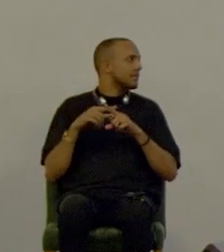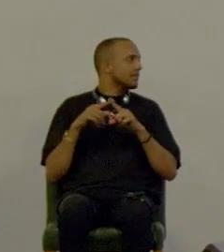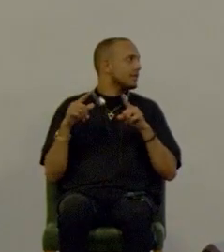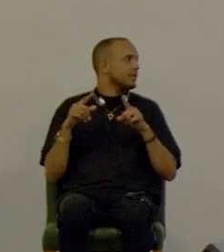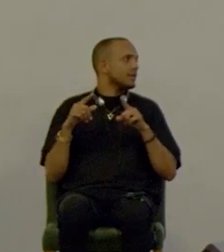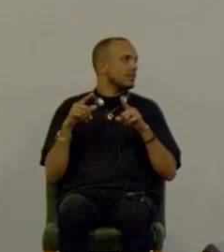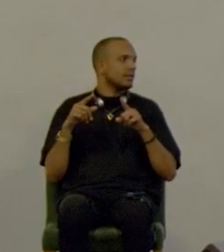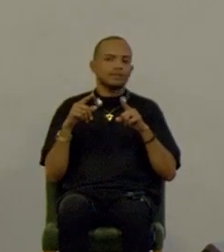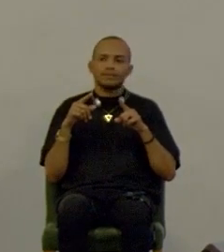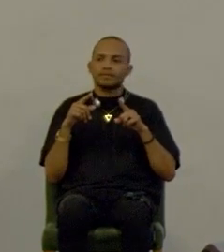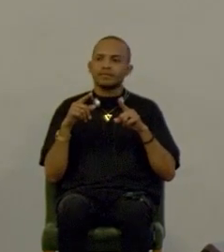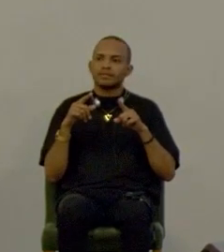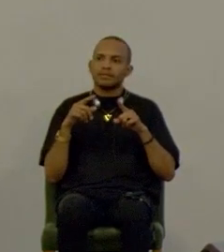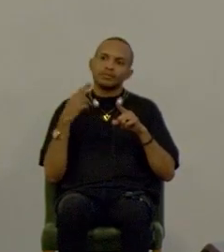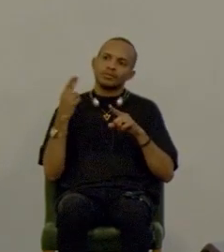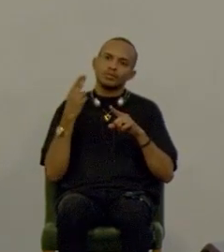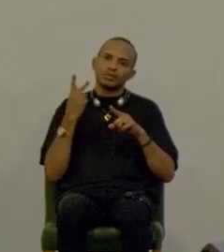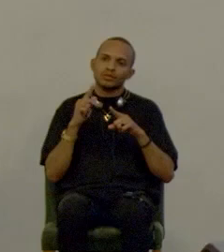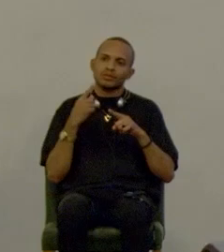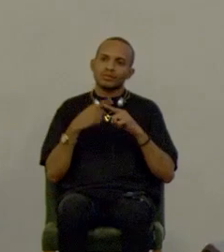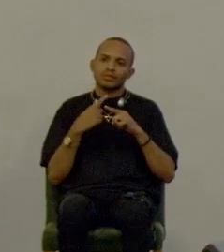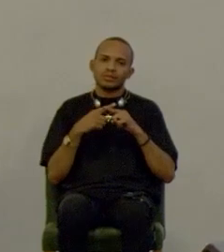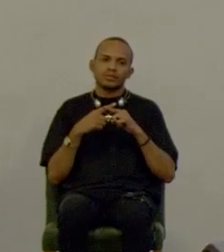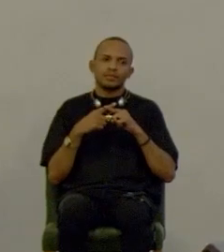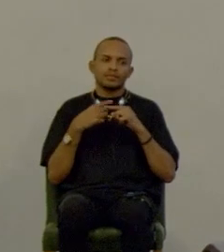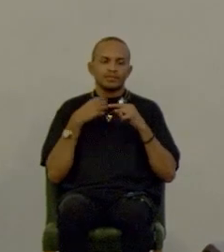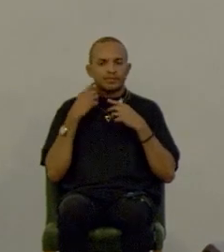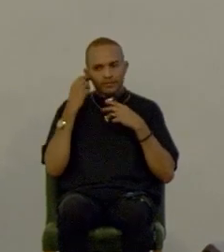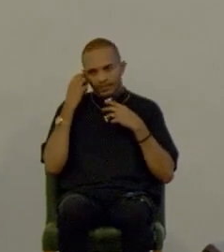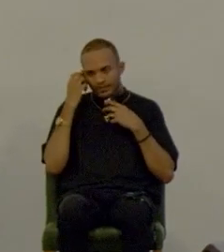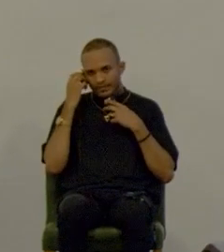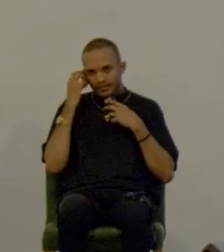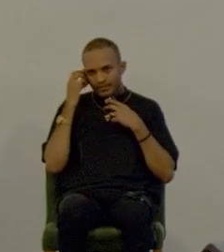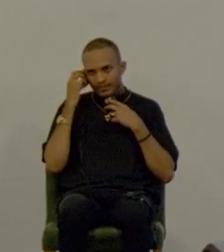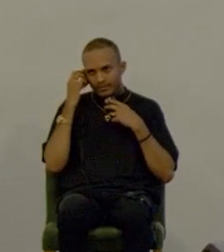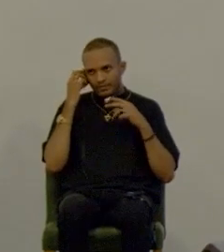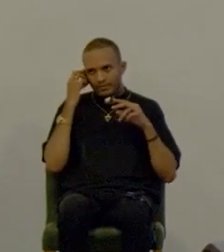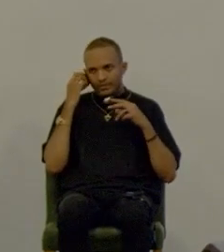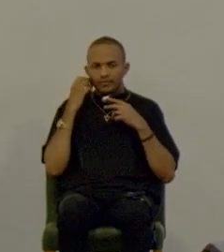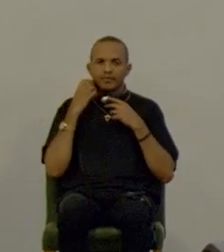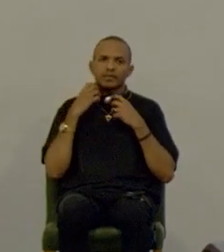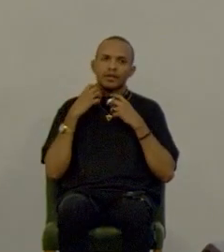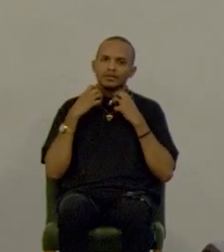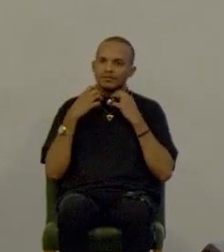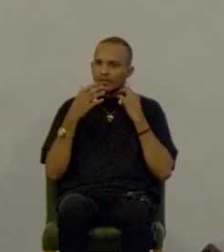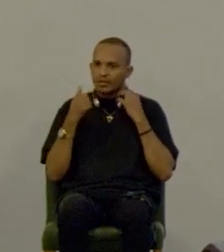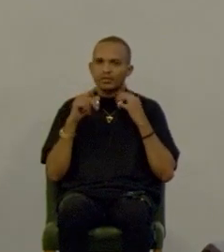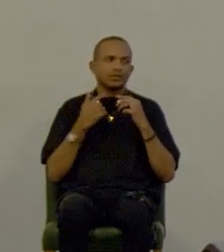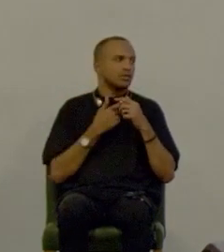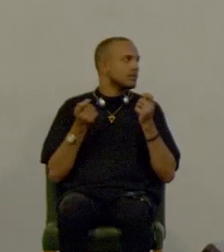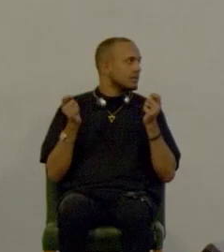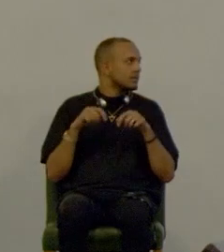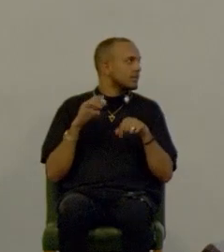mas não podemos fazer isso, né? A gente tem que, o mundo está aí para a gente tentar construir, fazer algo melhor com o que a gente pode